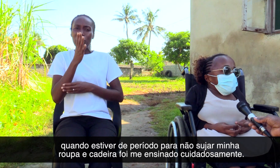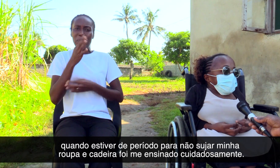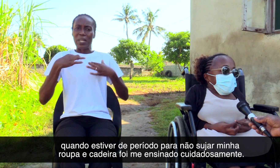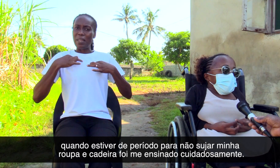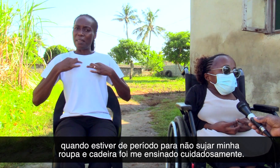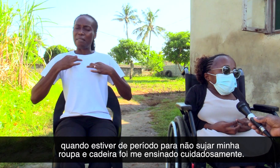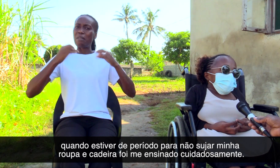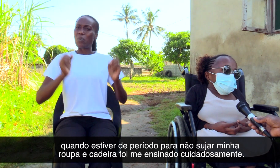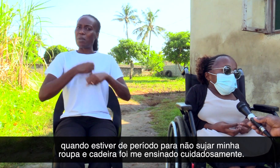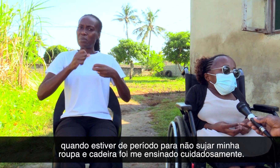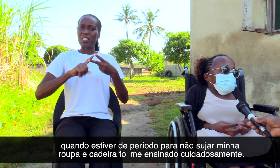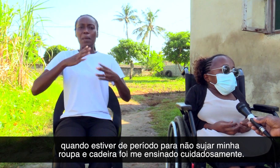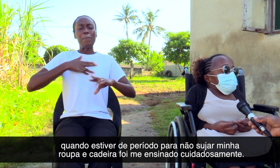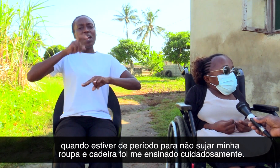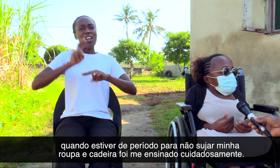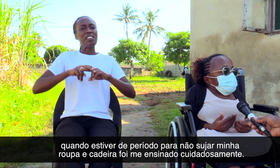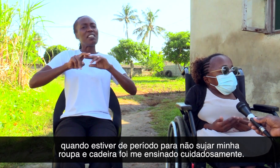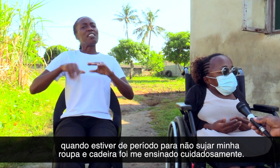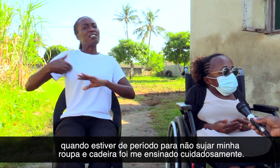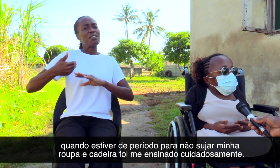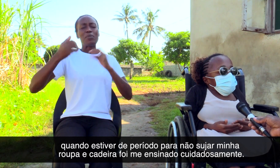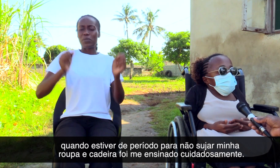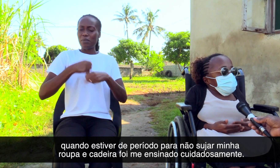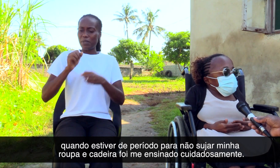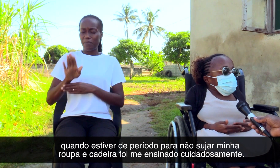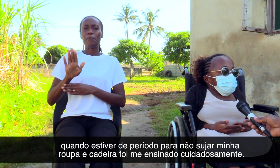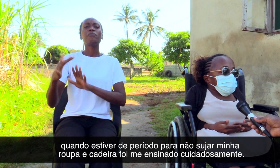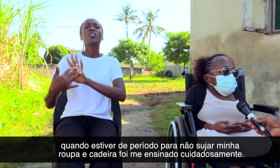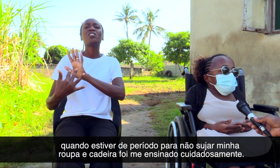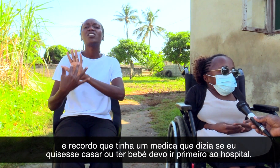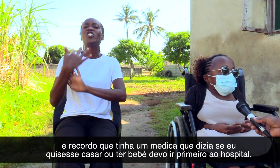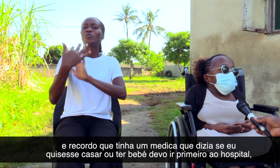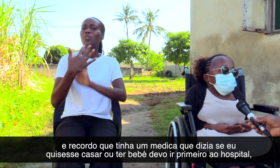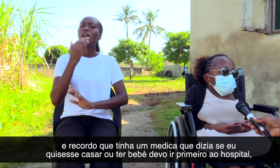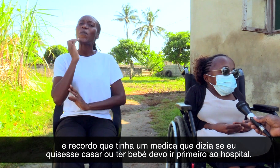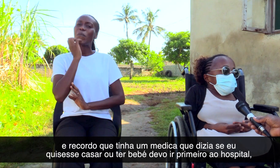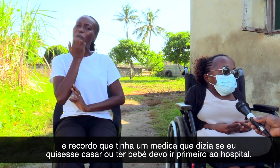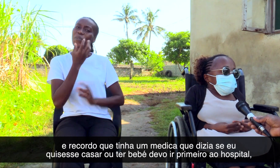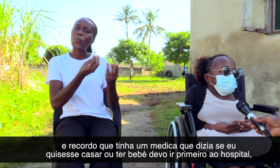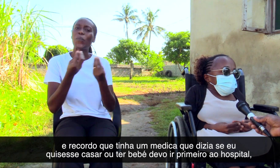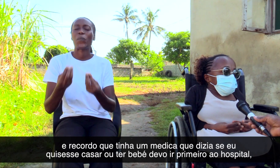sujar a minha cadeira. Ela foi ensinando cuidadosamente.